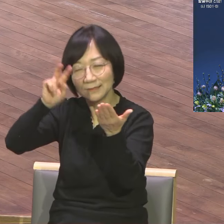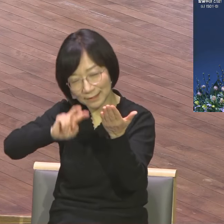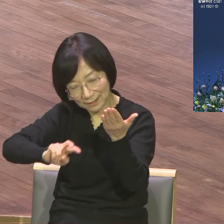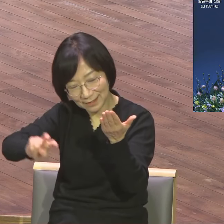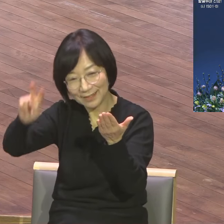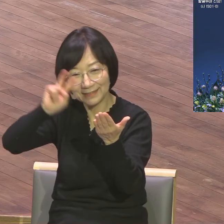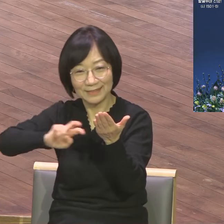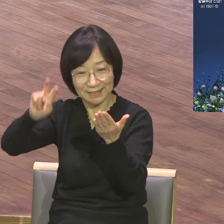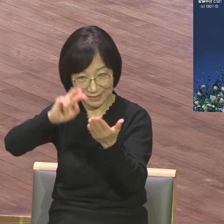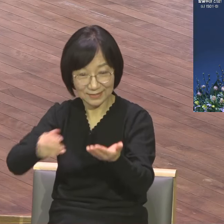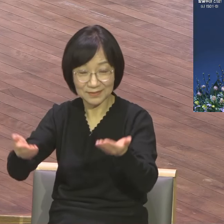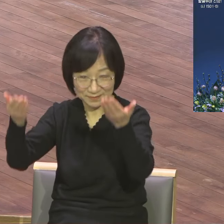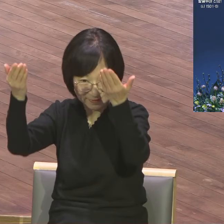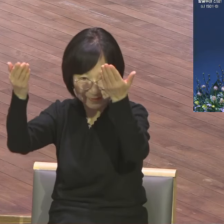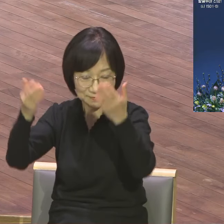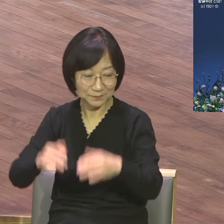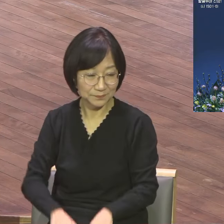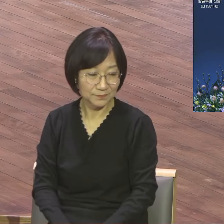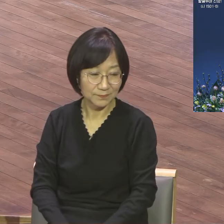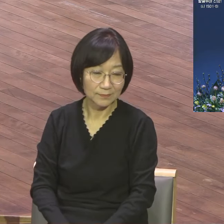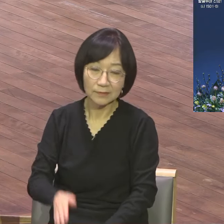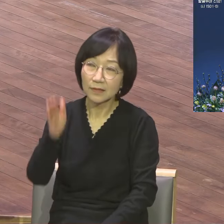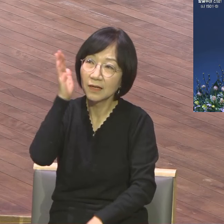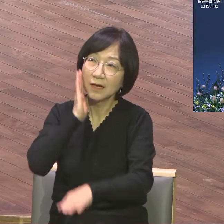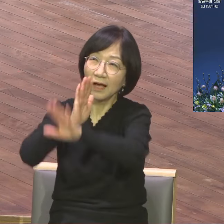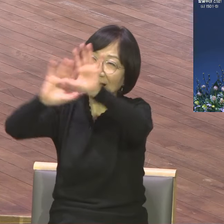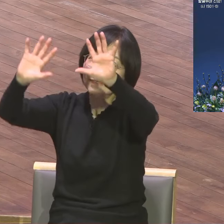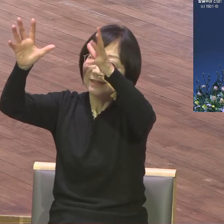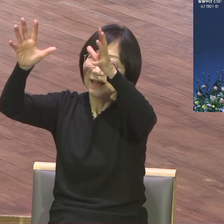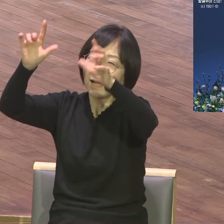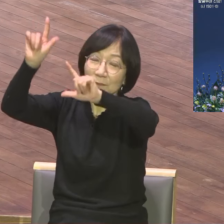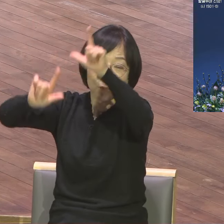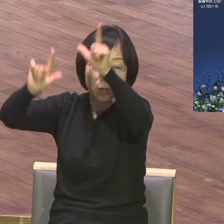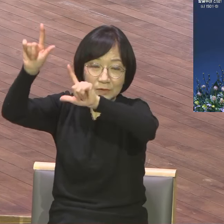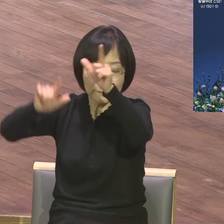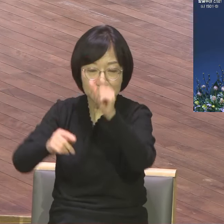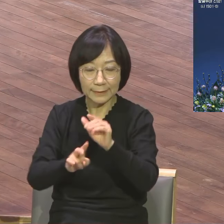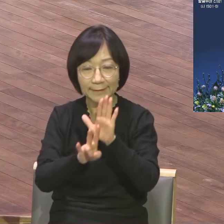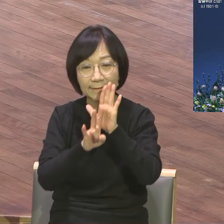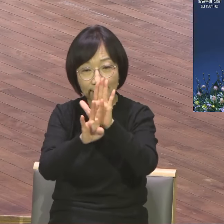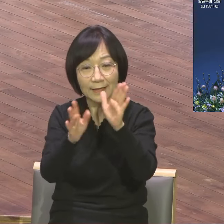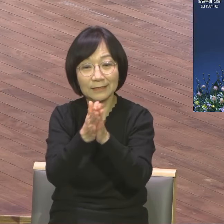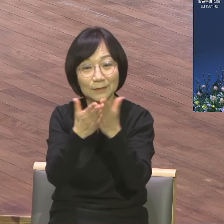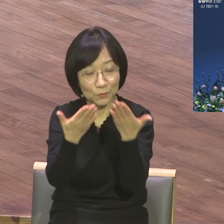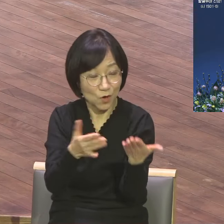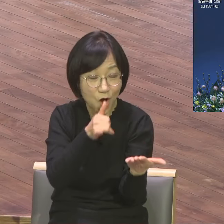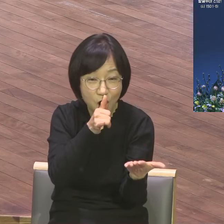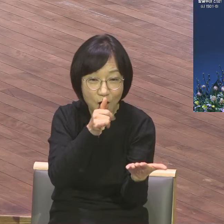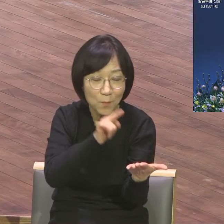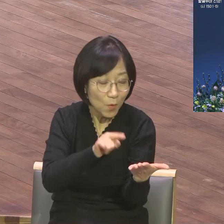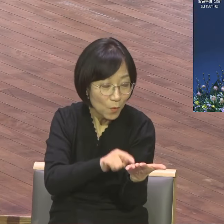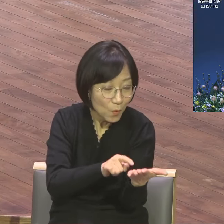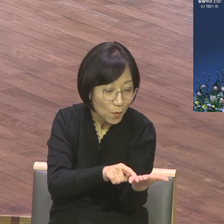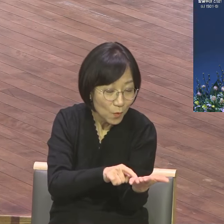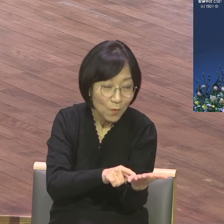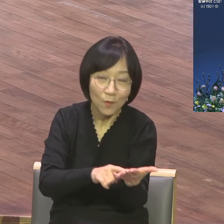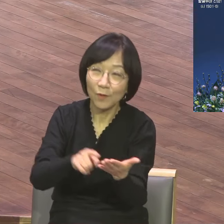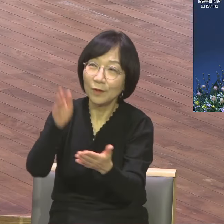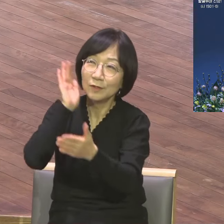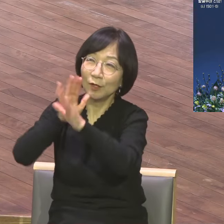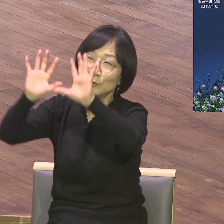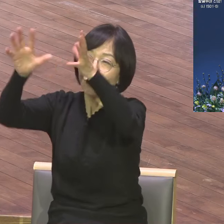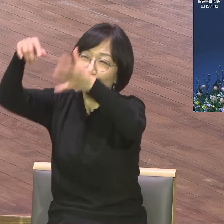보면 천상 예배에서 하늘 나라에서 예배 장면이 나오지요. 여기서 핵심이 바로 하나님을